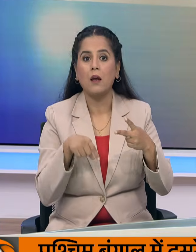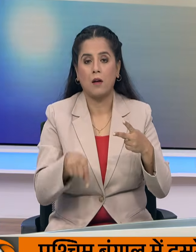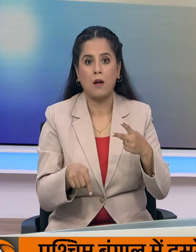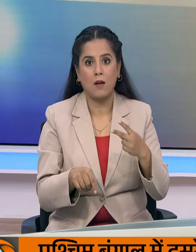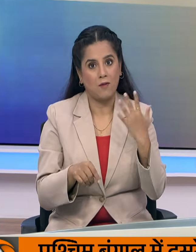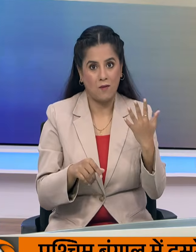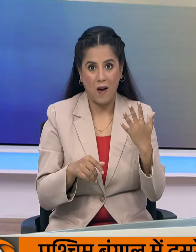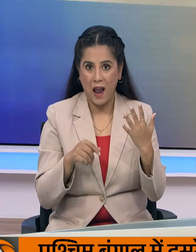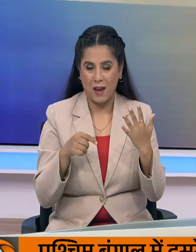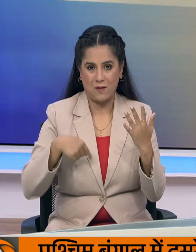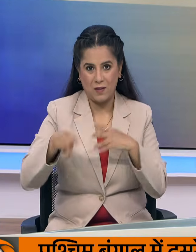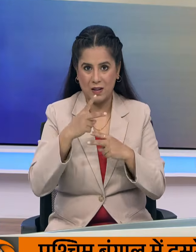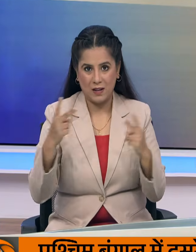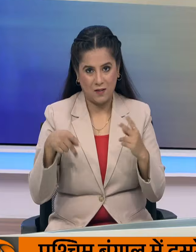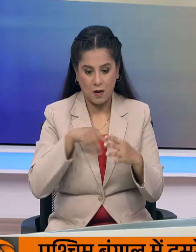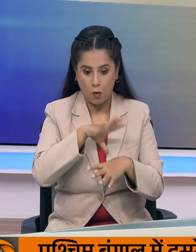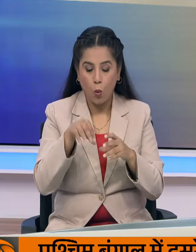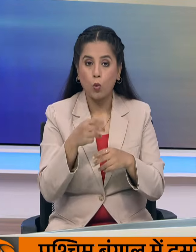से आगे है।